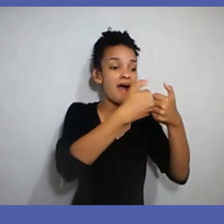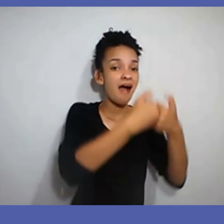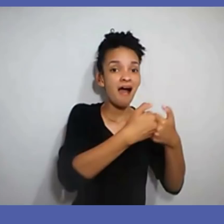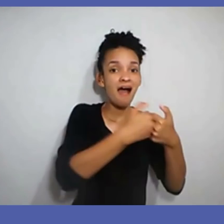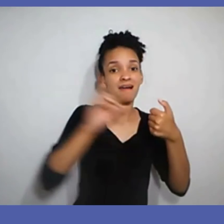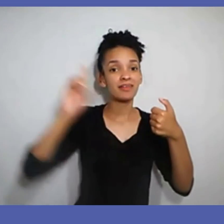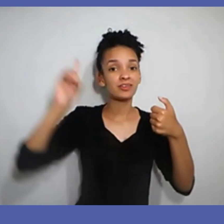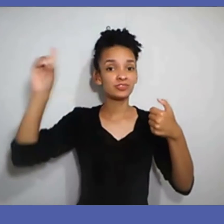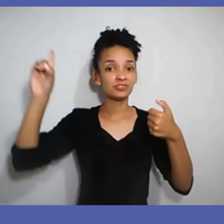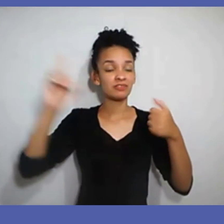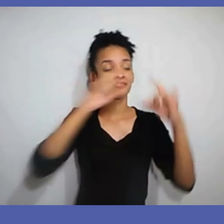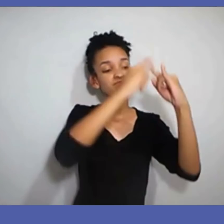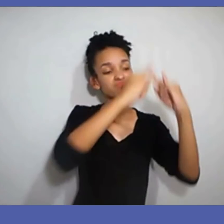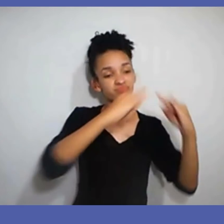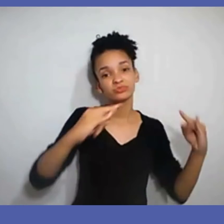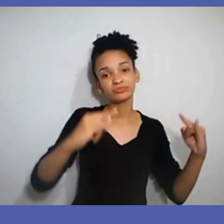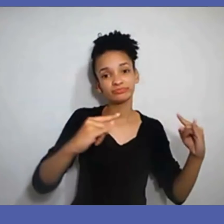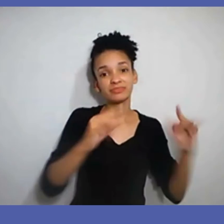do profeta,